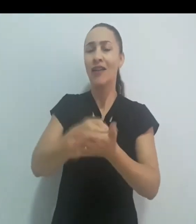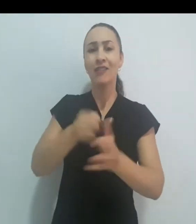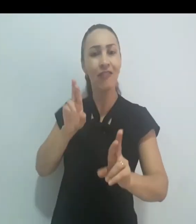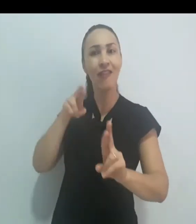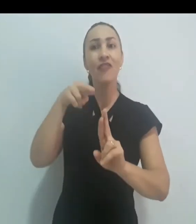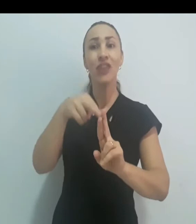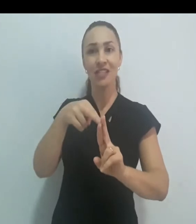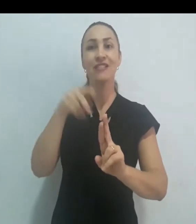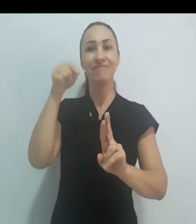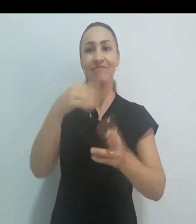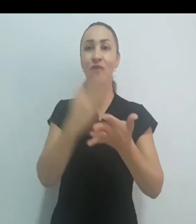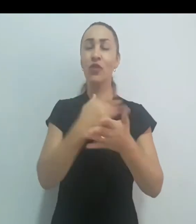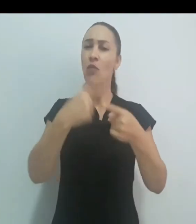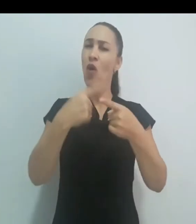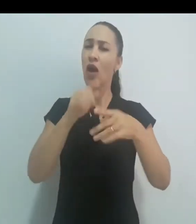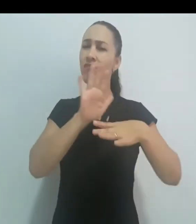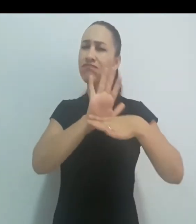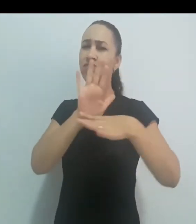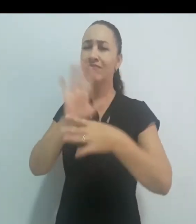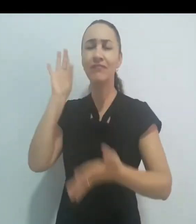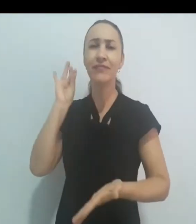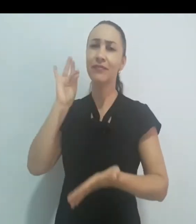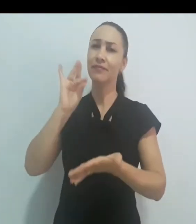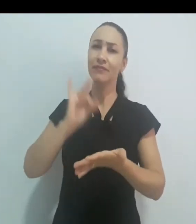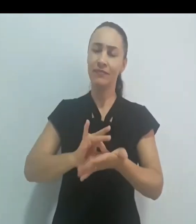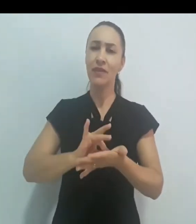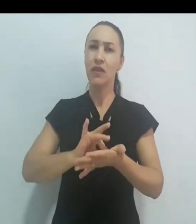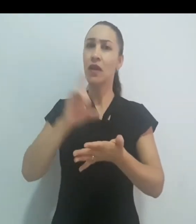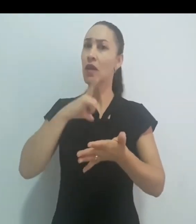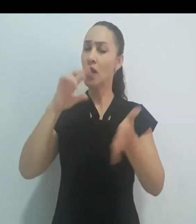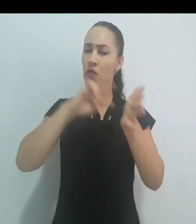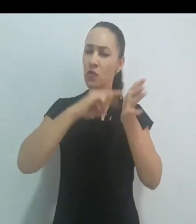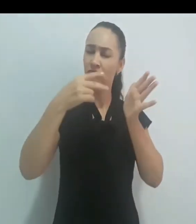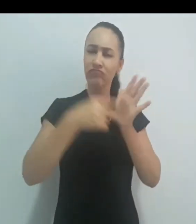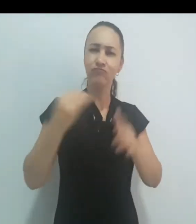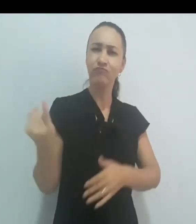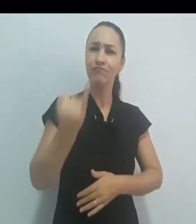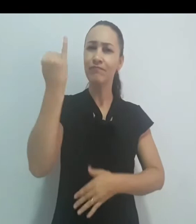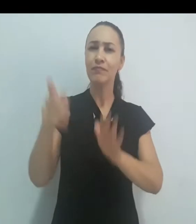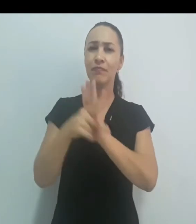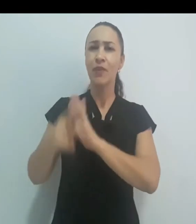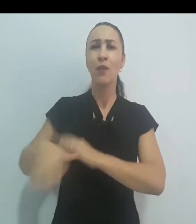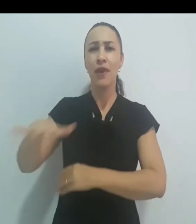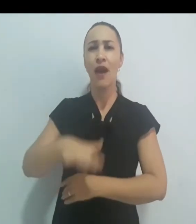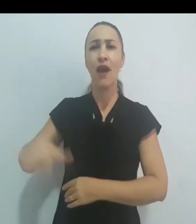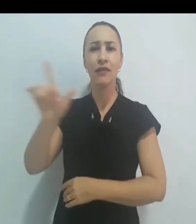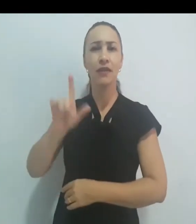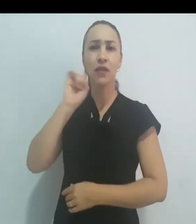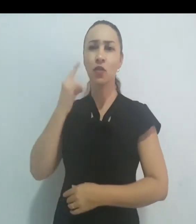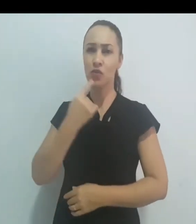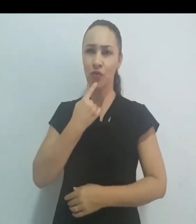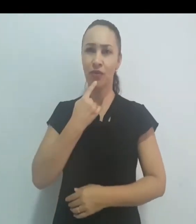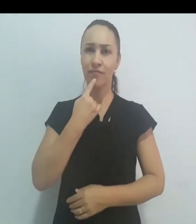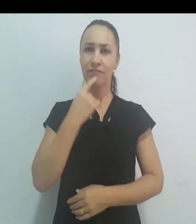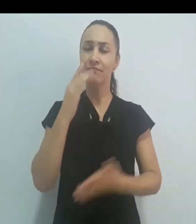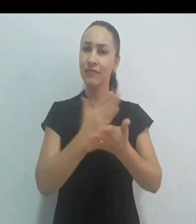obrigatório fazer uma referência pela sua contribuição, né, e significados nos estudos da literatura surda, que